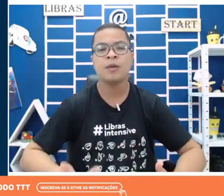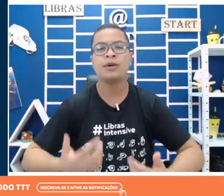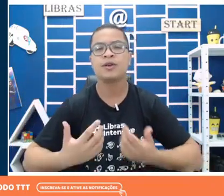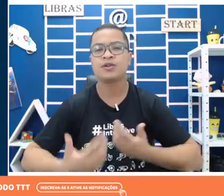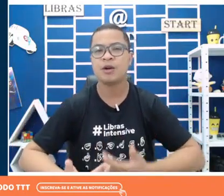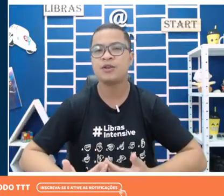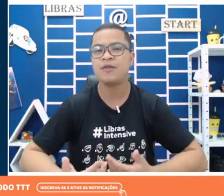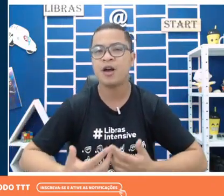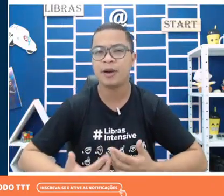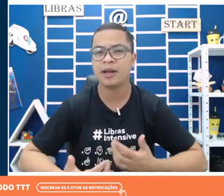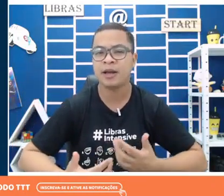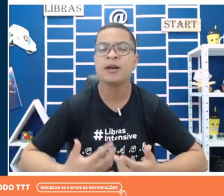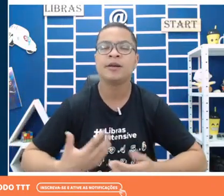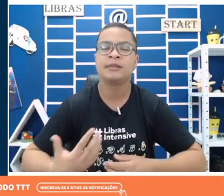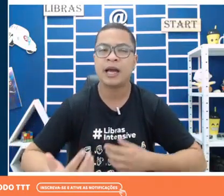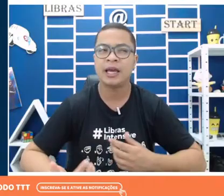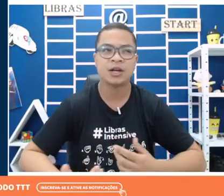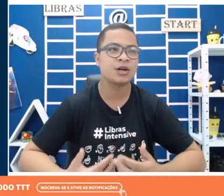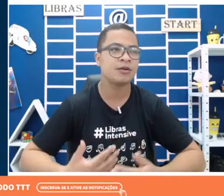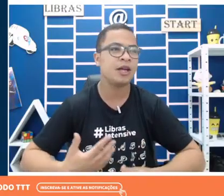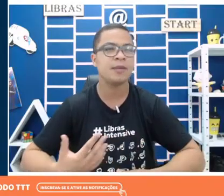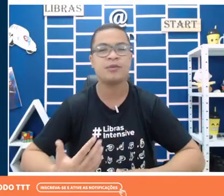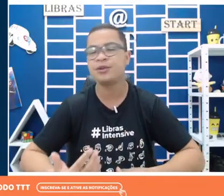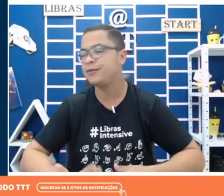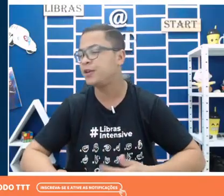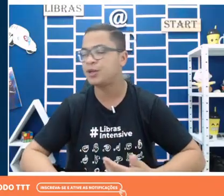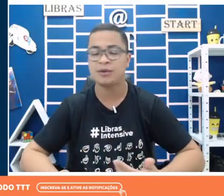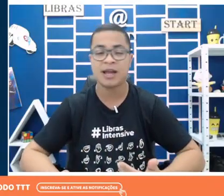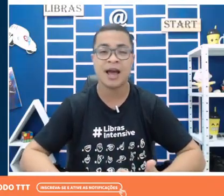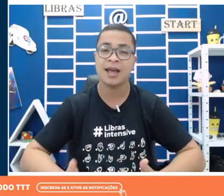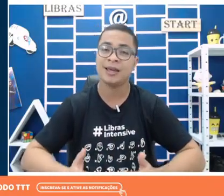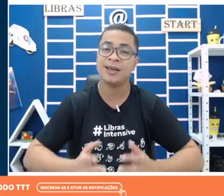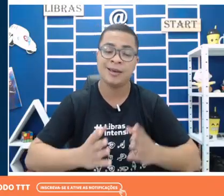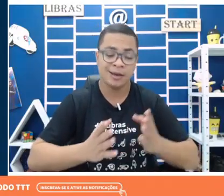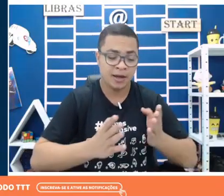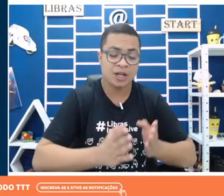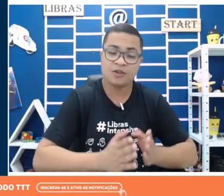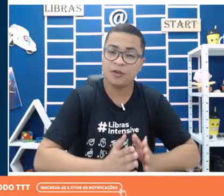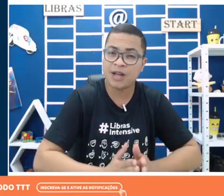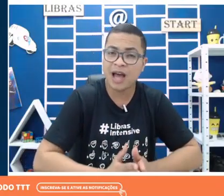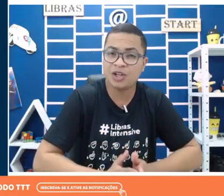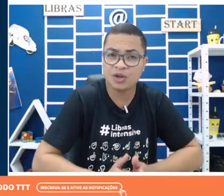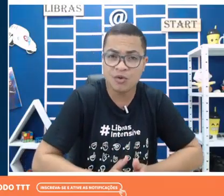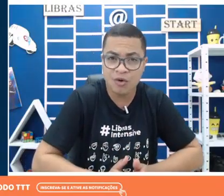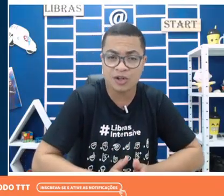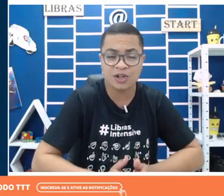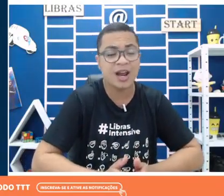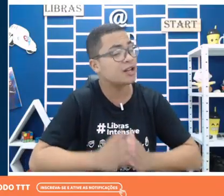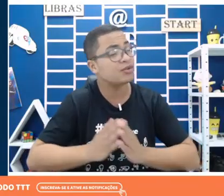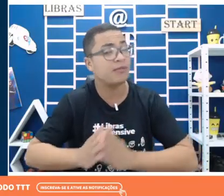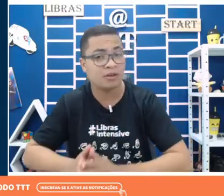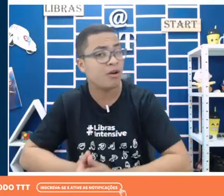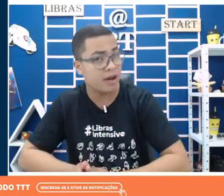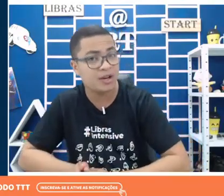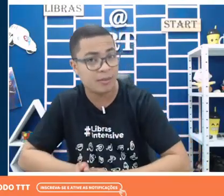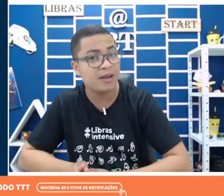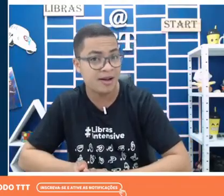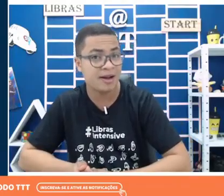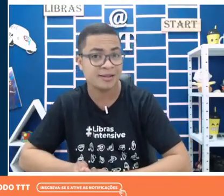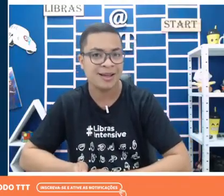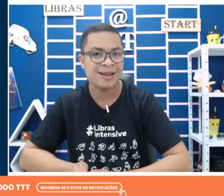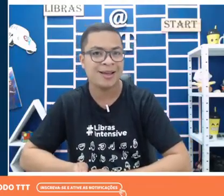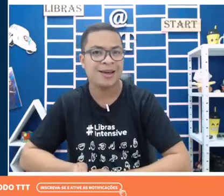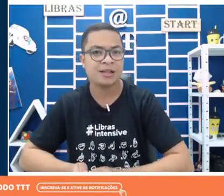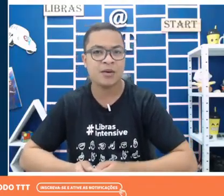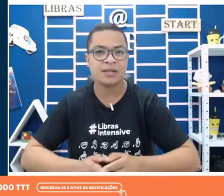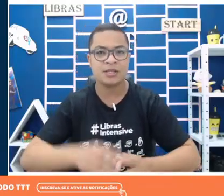esforço. Por isso que eu geralmente falo para quem tá aí achando que é muito difícil, que não dá, é que a dificuldade de hoje é a sua vitória de